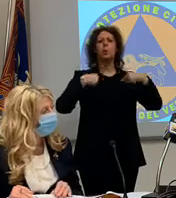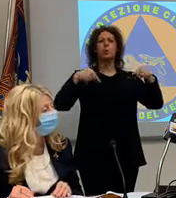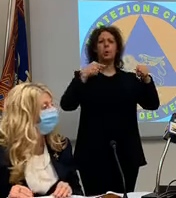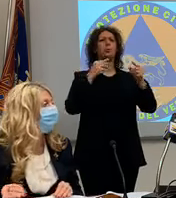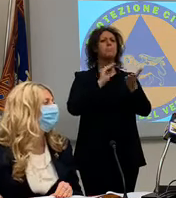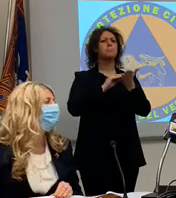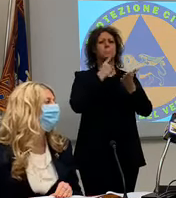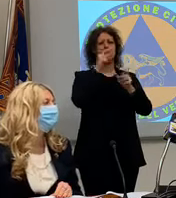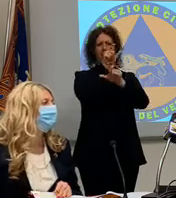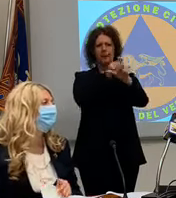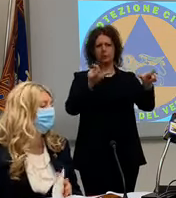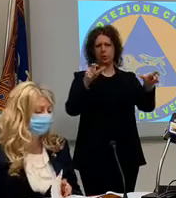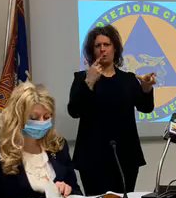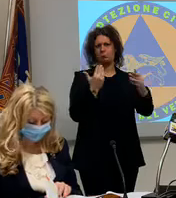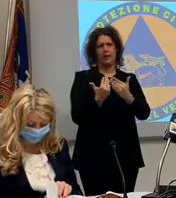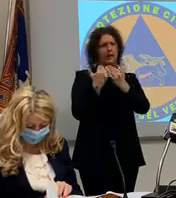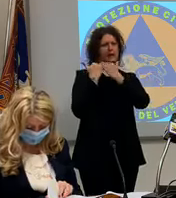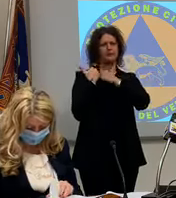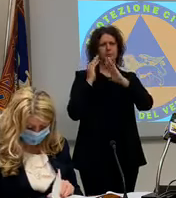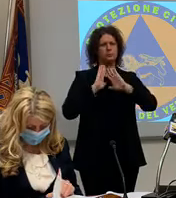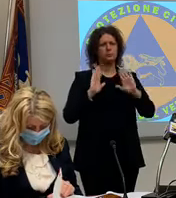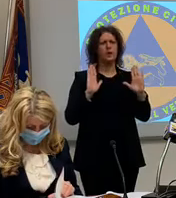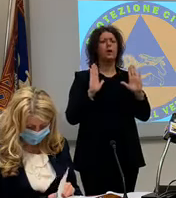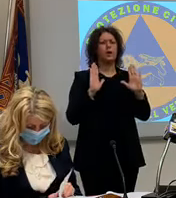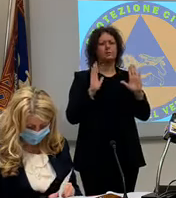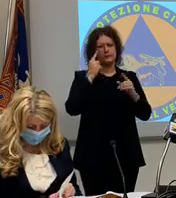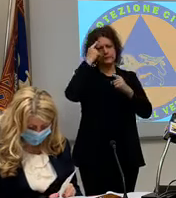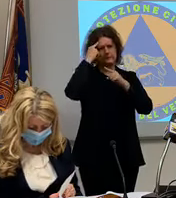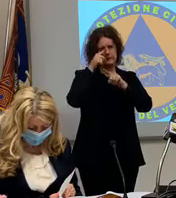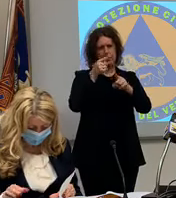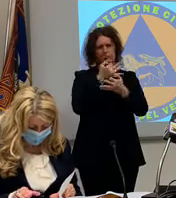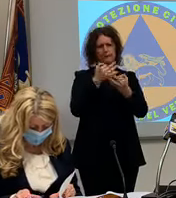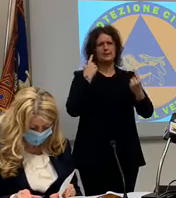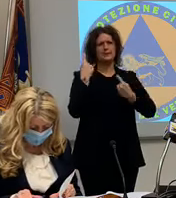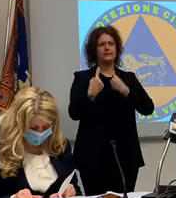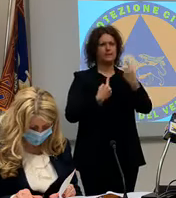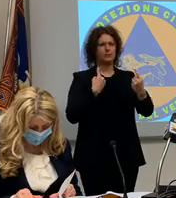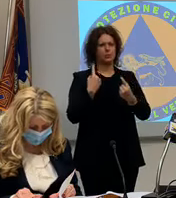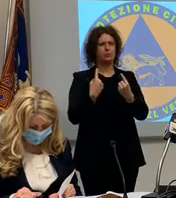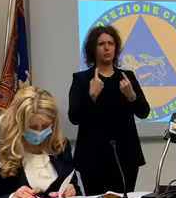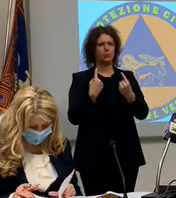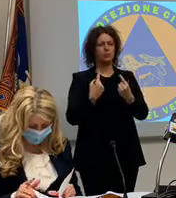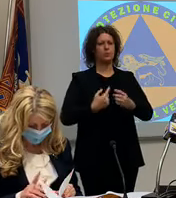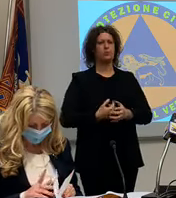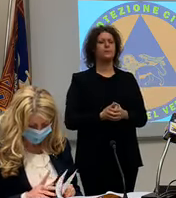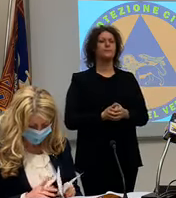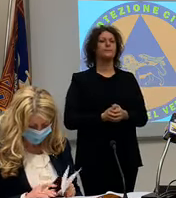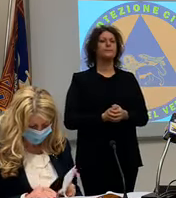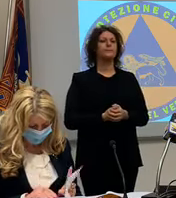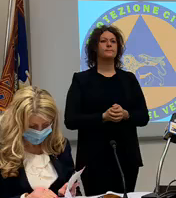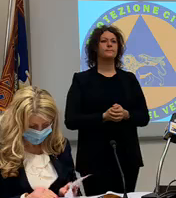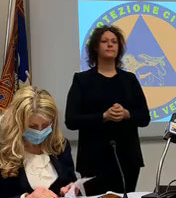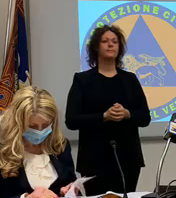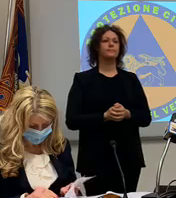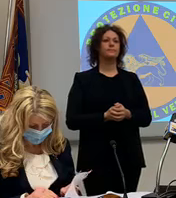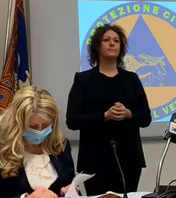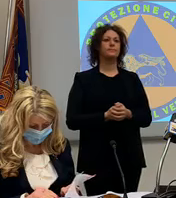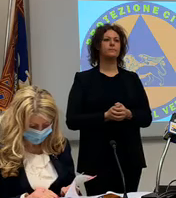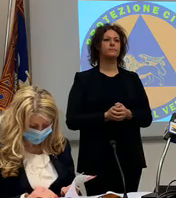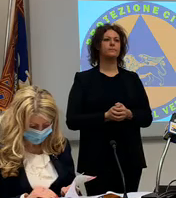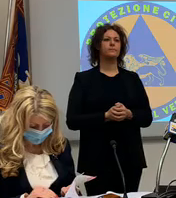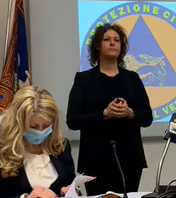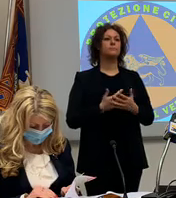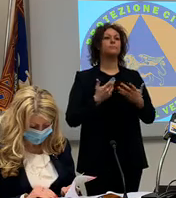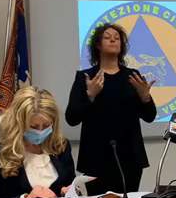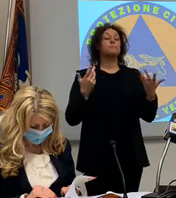persone che comunque comprendono fino in fondo Allora non ce n'è non c'è stato fondamentalmente una posizione nel dire che non è vero che